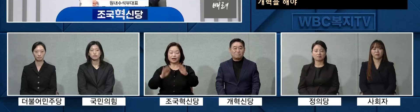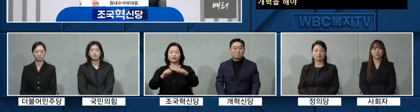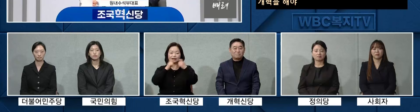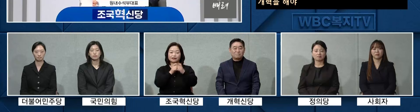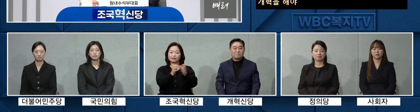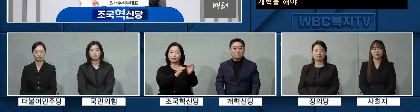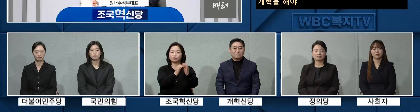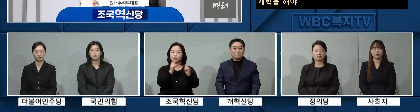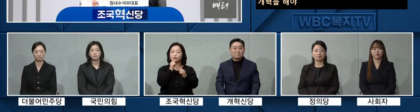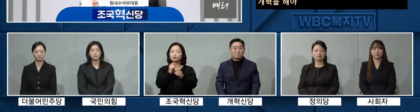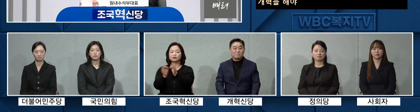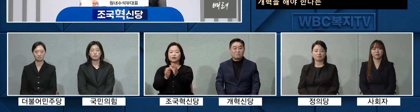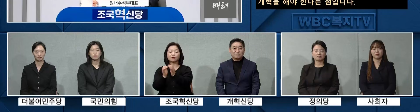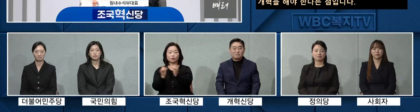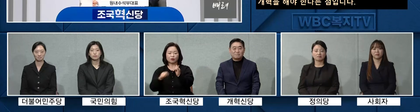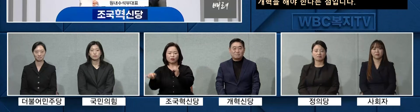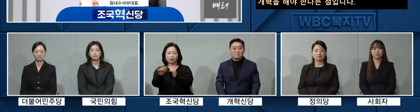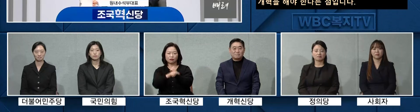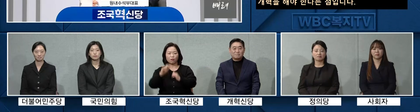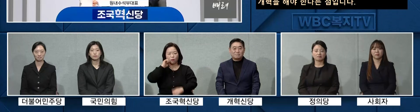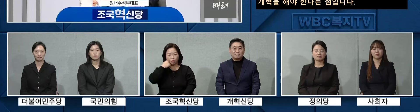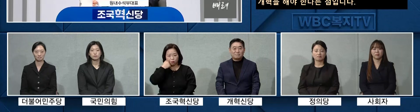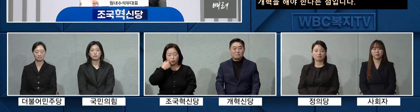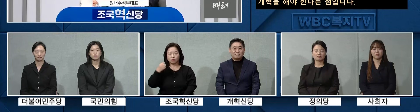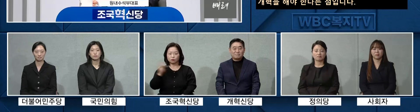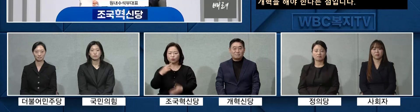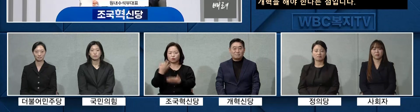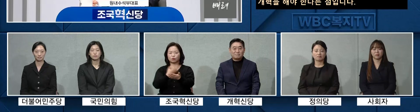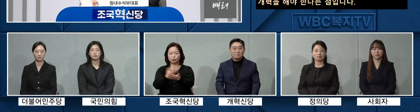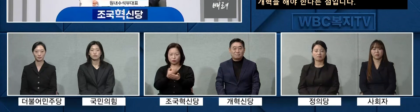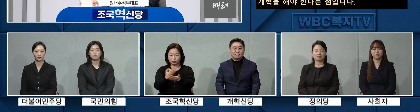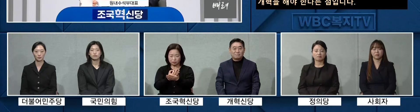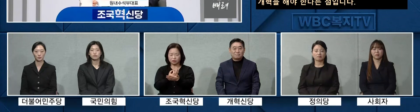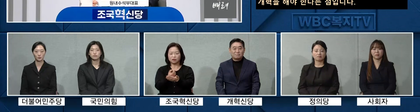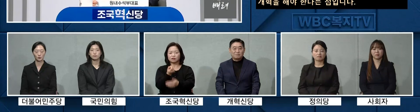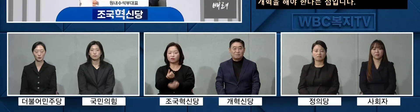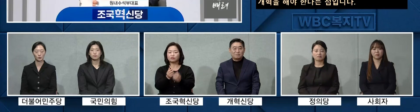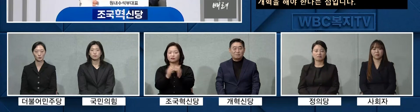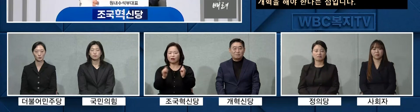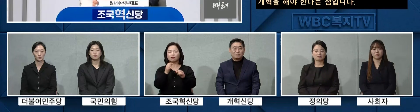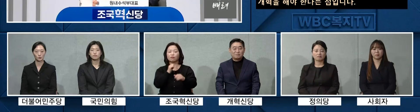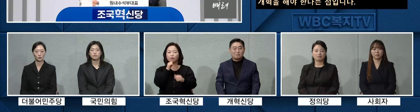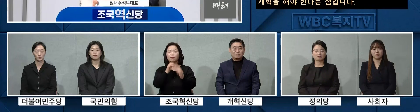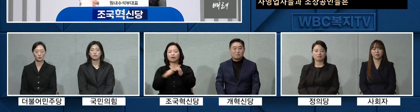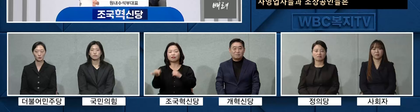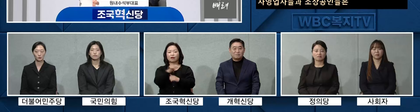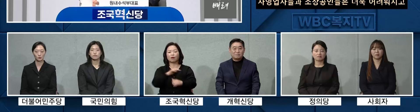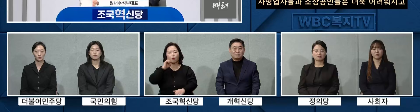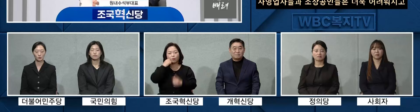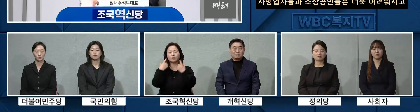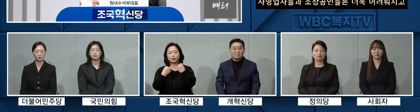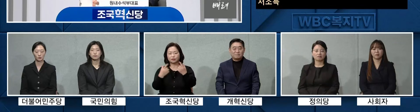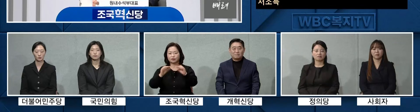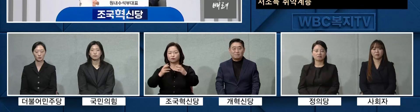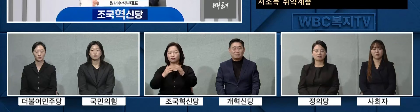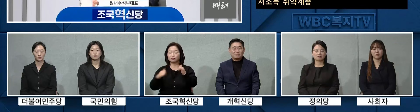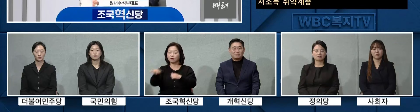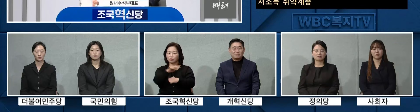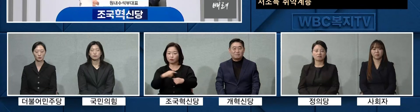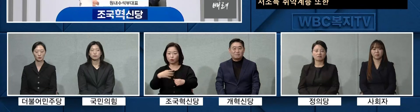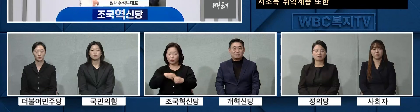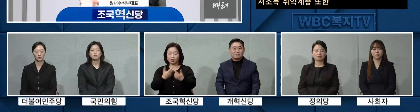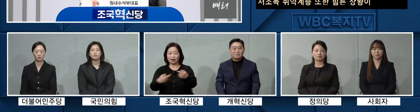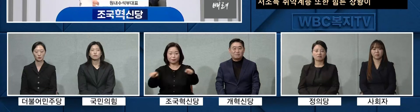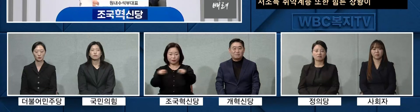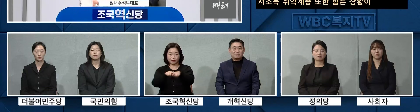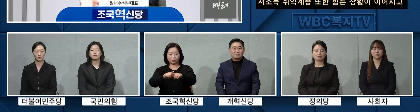자영업자들과 소상공인들은 더욱 어려워지고 저소득 취약계층 또한 힘든 상황이 지속되고 있습니다. 많은 국민께서는 위기를 함께